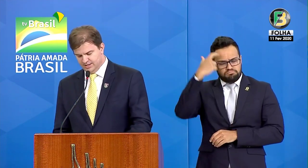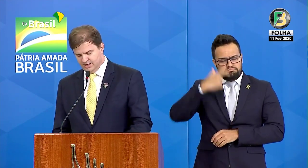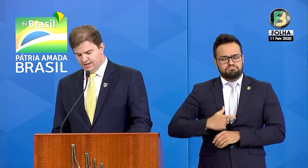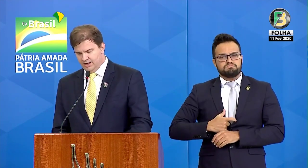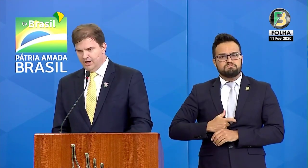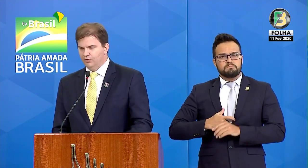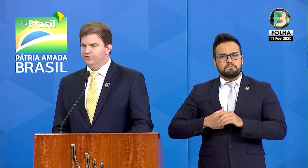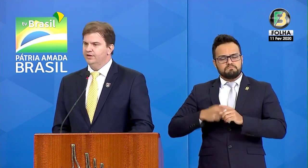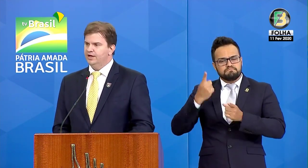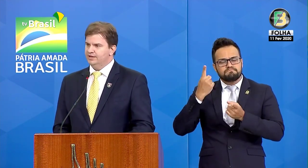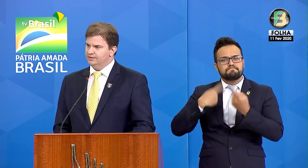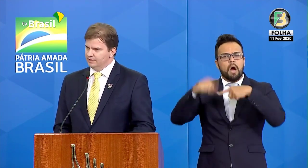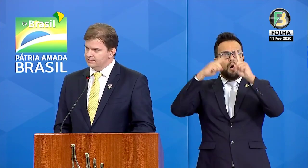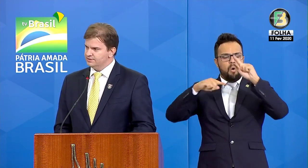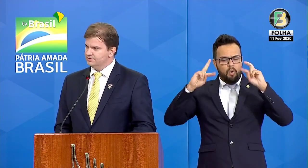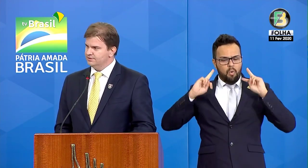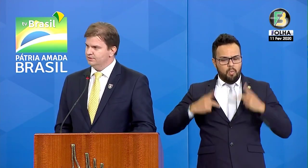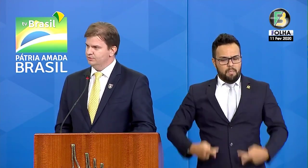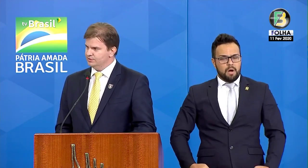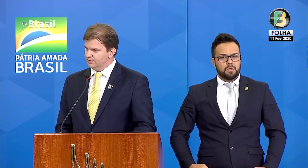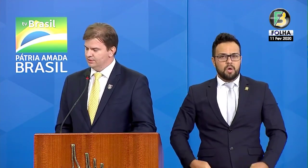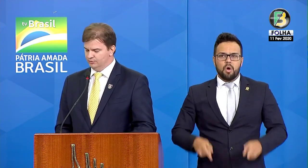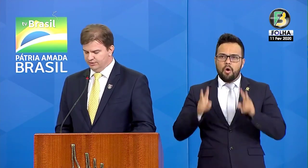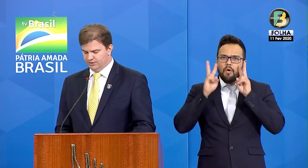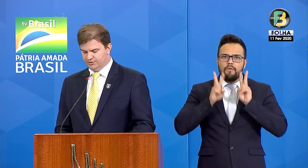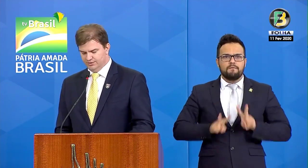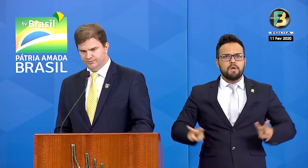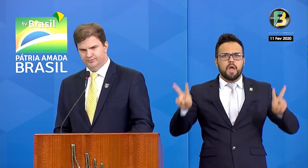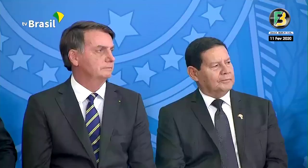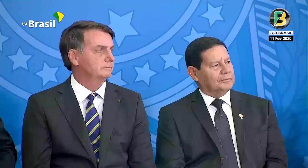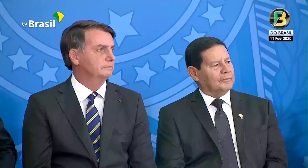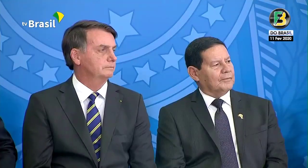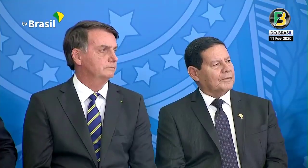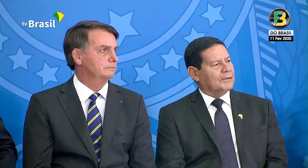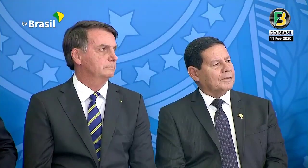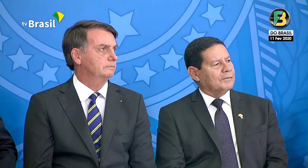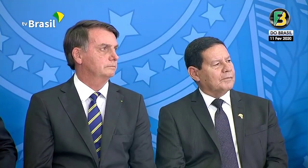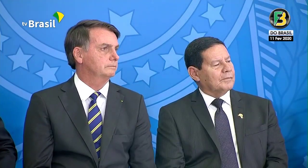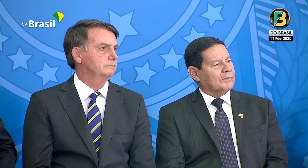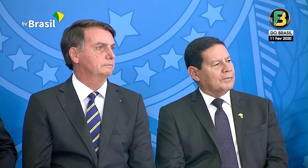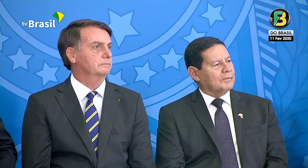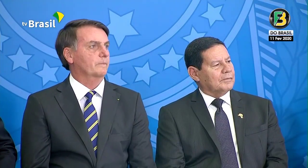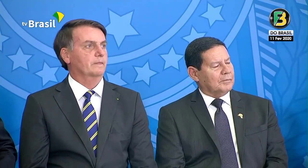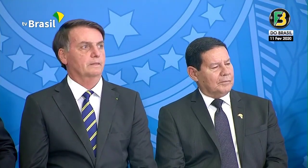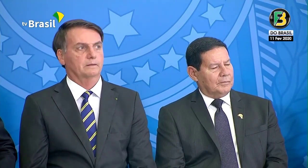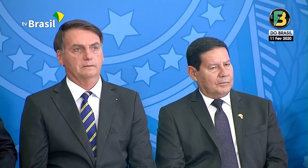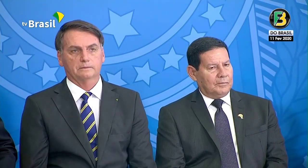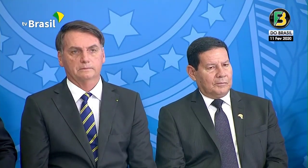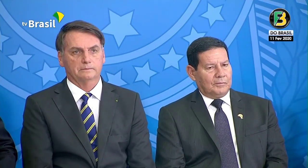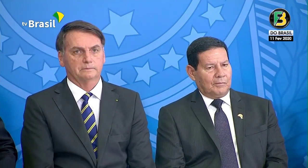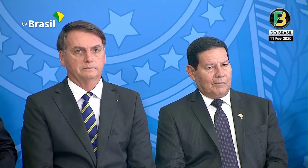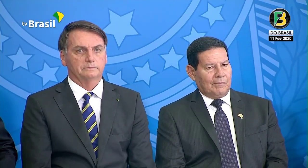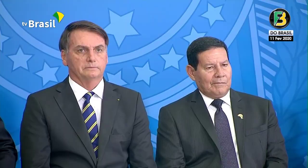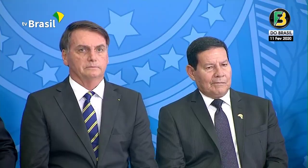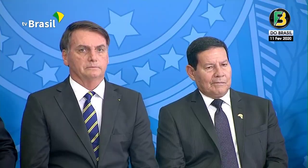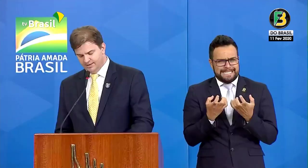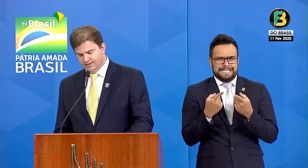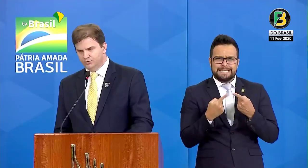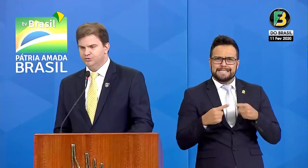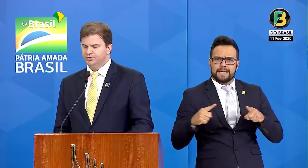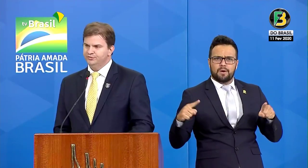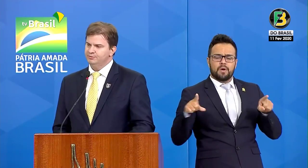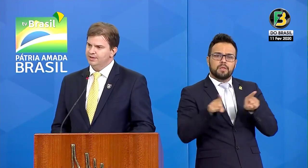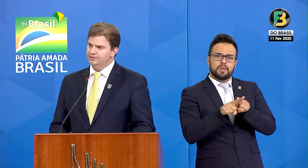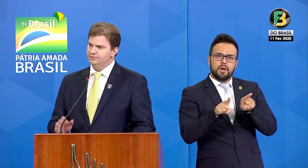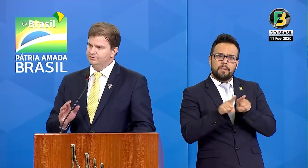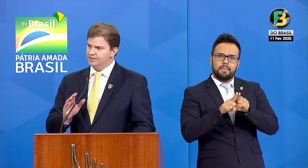presidente. Ao ver a aridez do sertão nordestino, as palafitas do Laranjal do Jari,